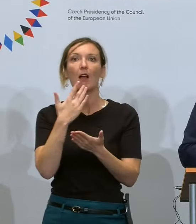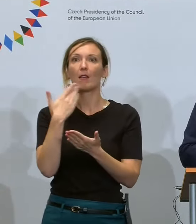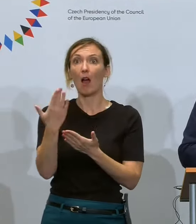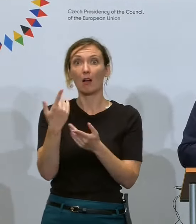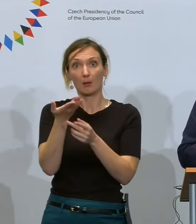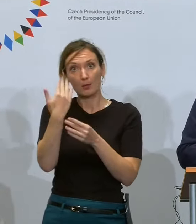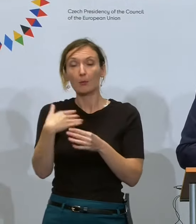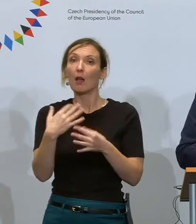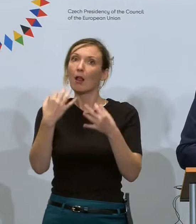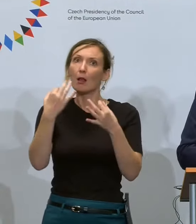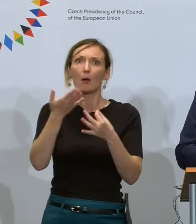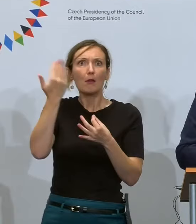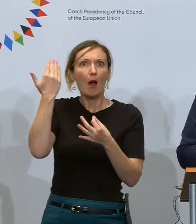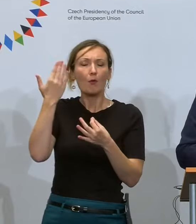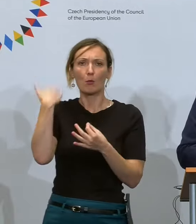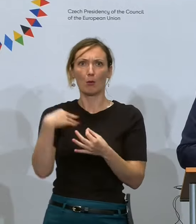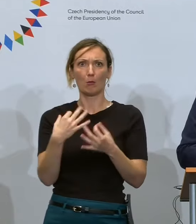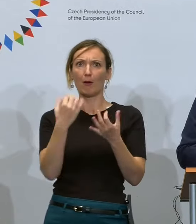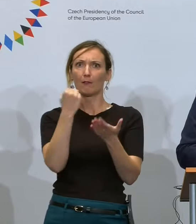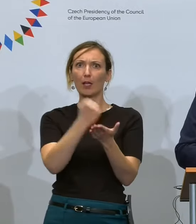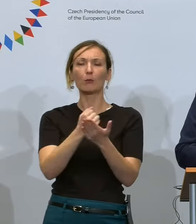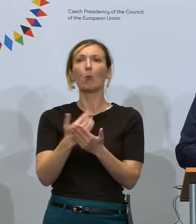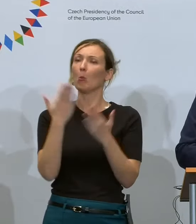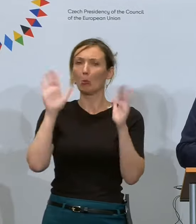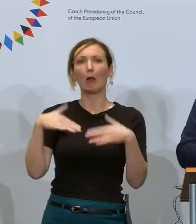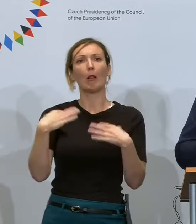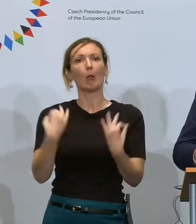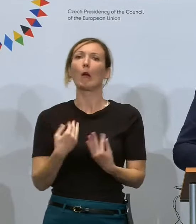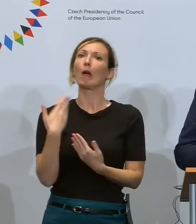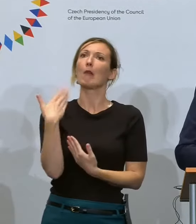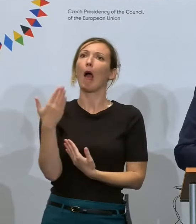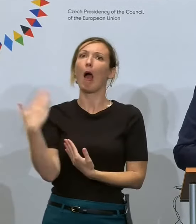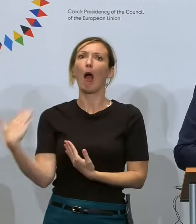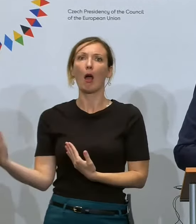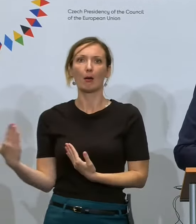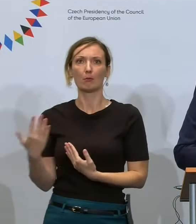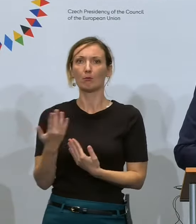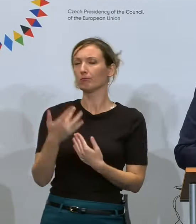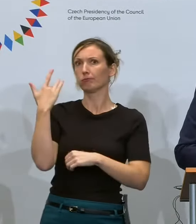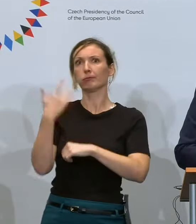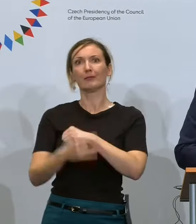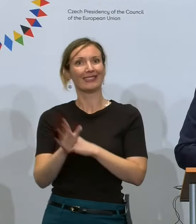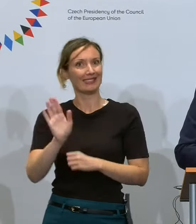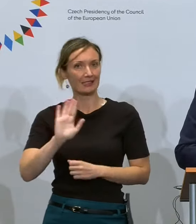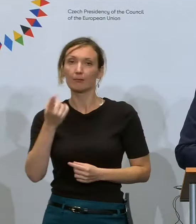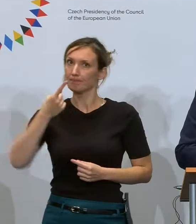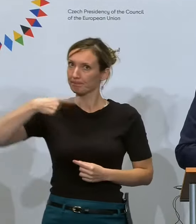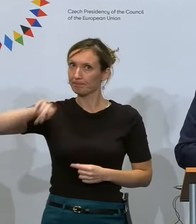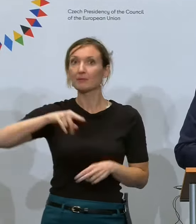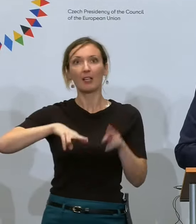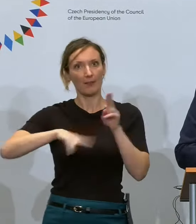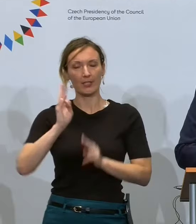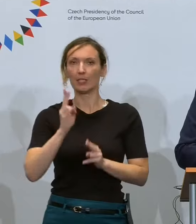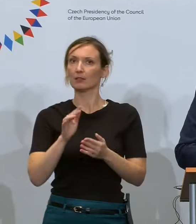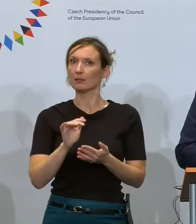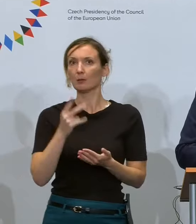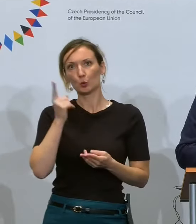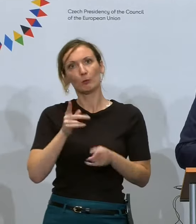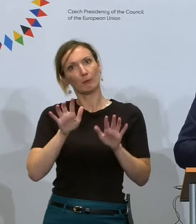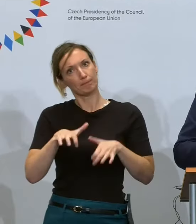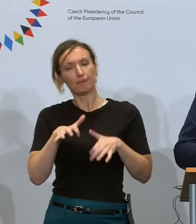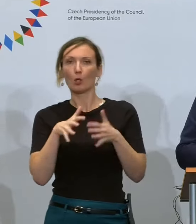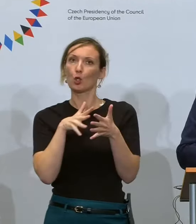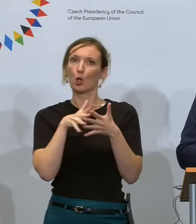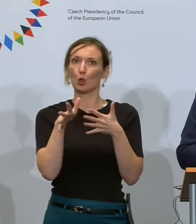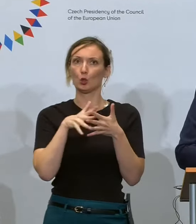procesu, neověřovaly se některé kroky a tím pádem máme evropskou shodu na tom, že